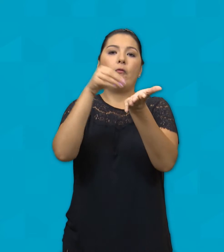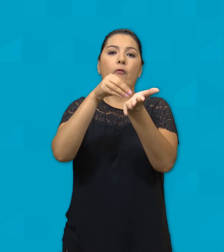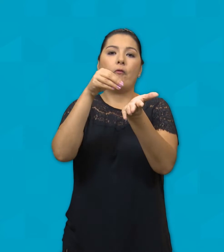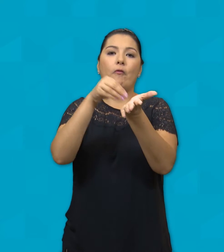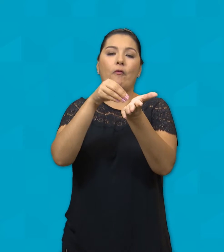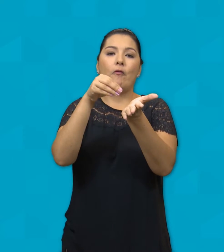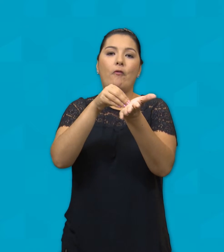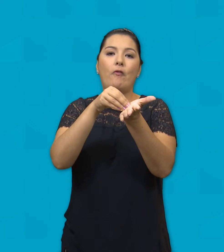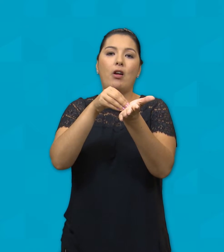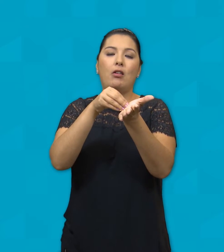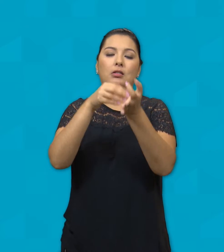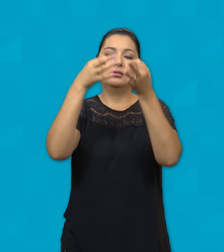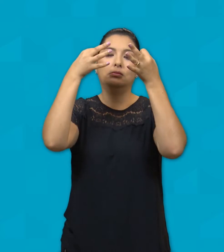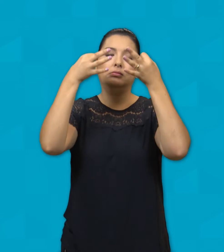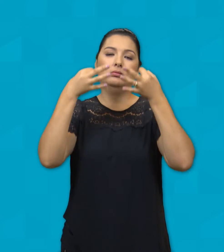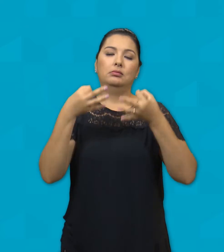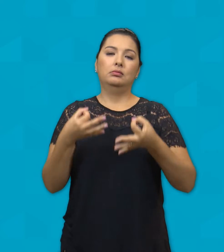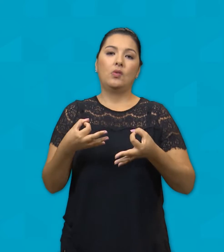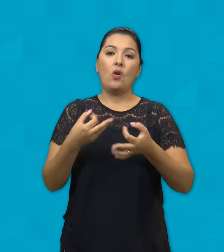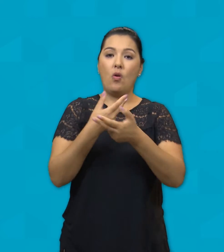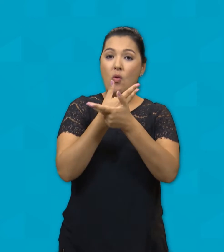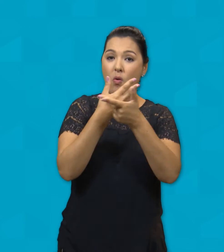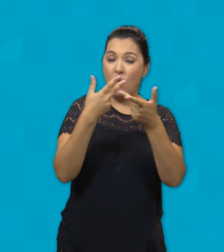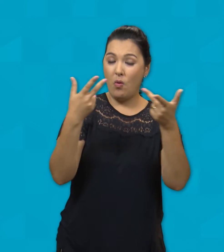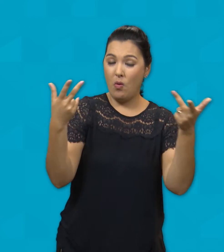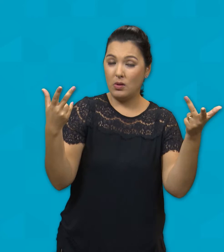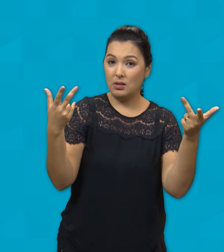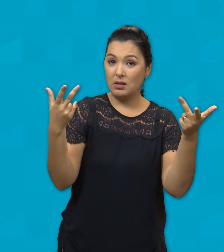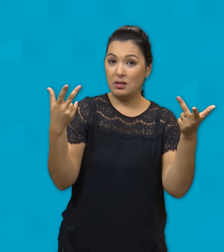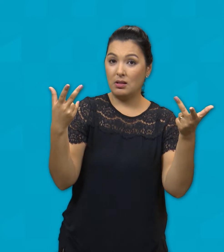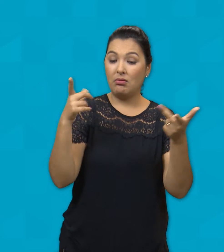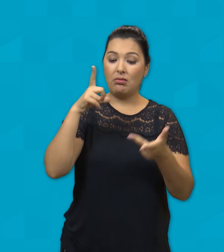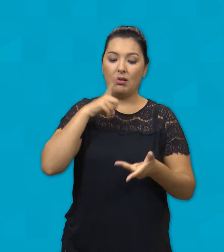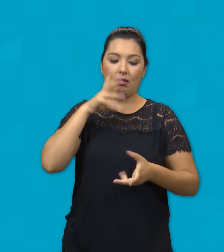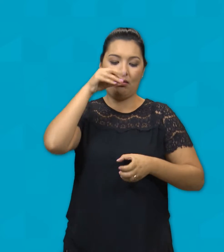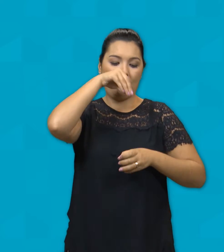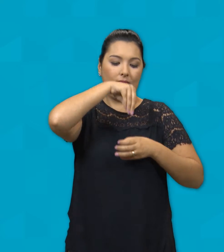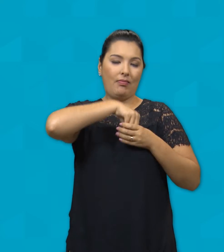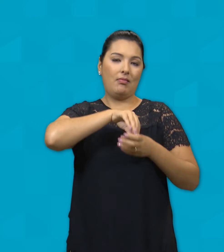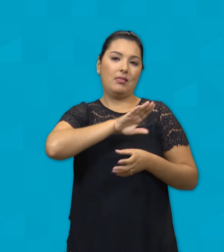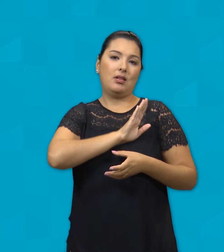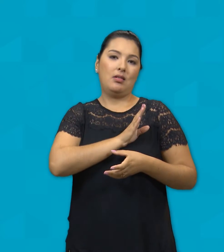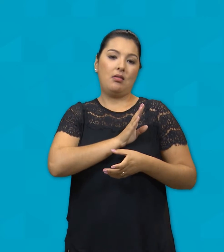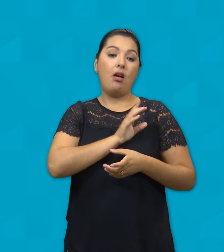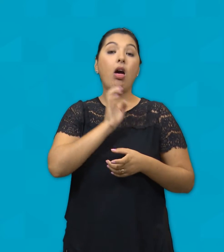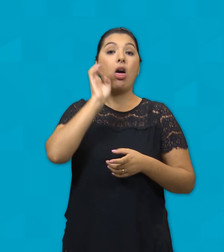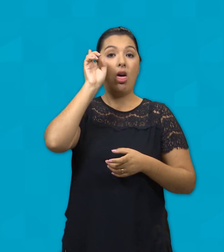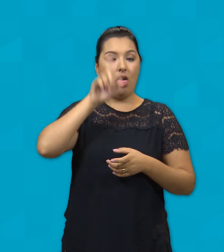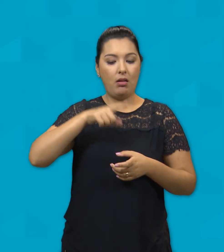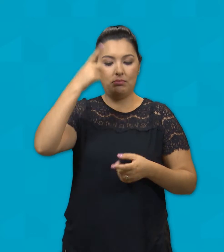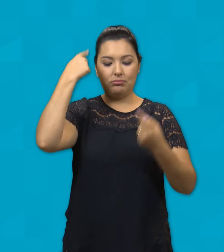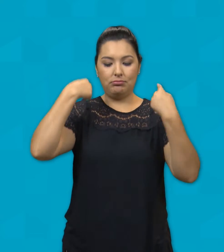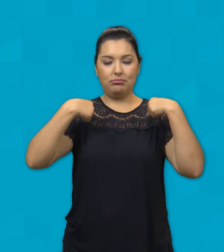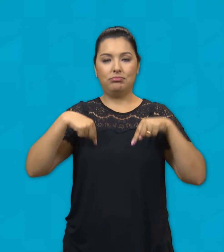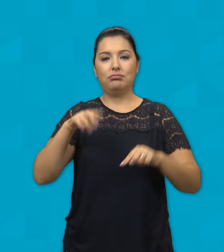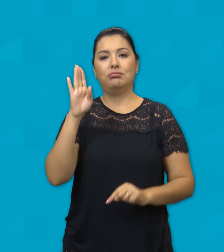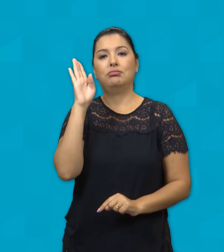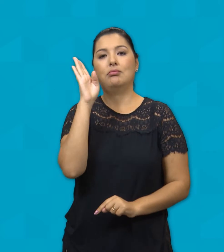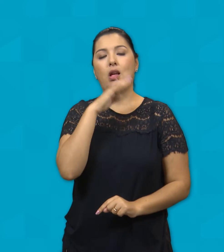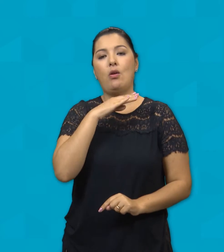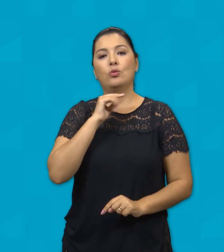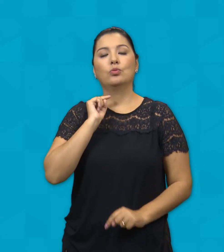juízo. Todas estas coisas más saem de dentro e são elas que tornam impuro o